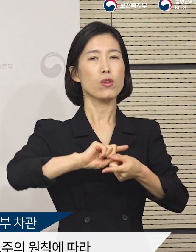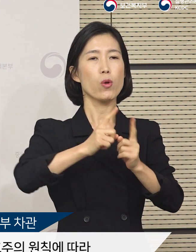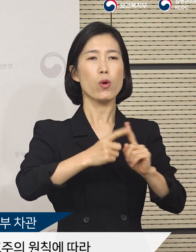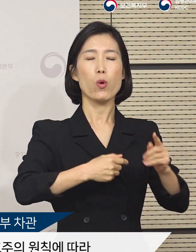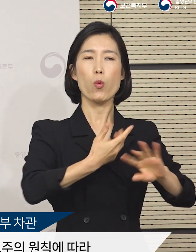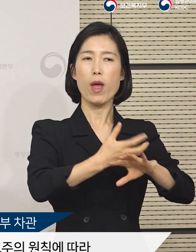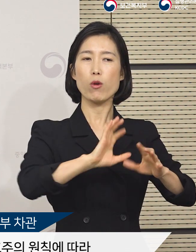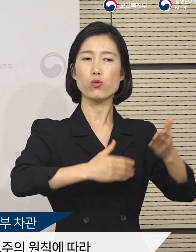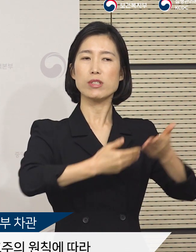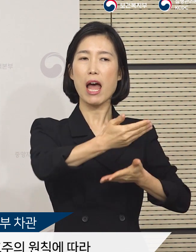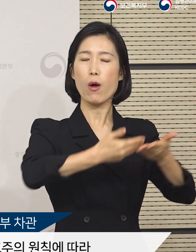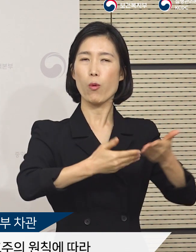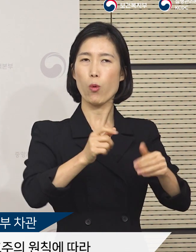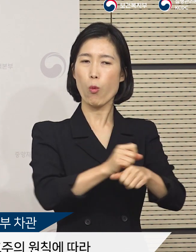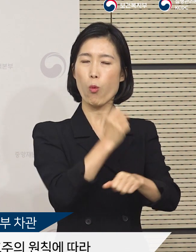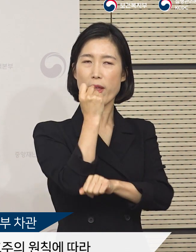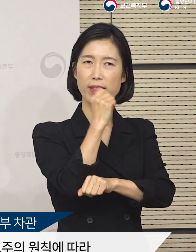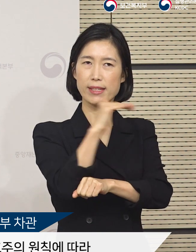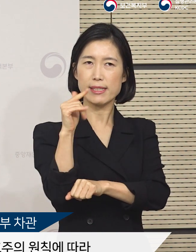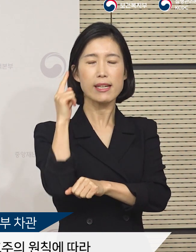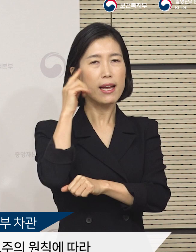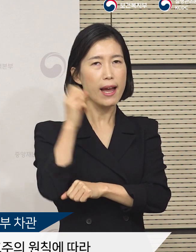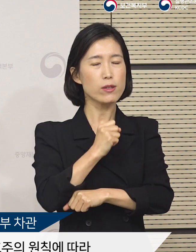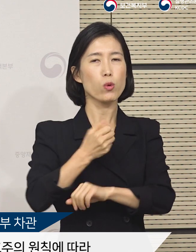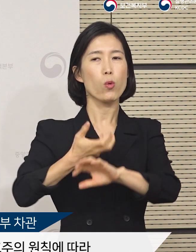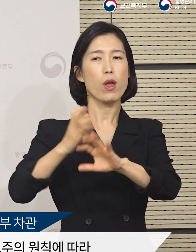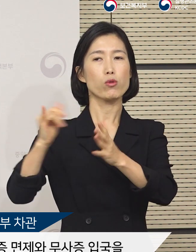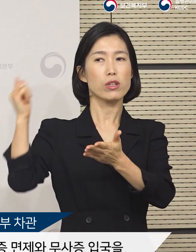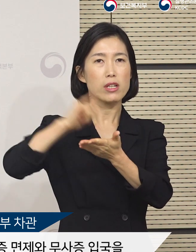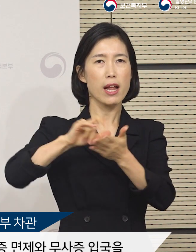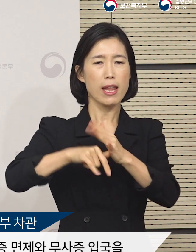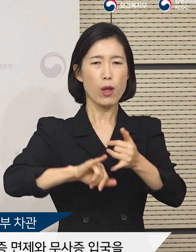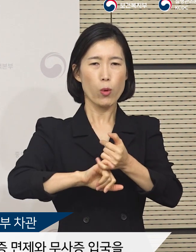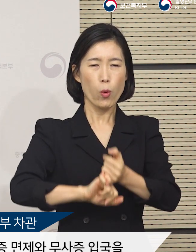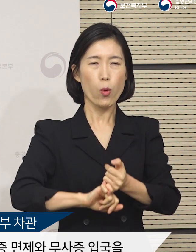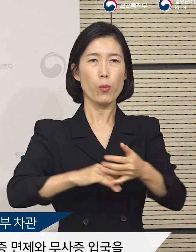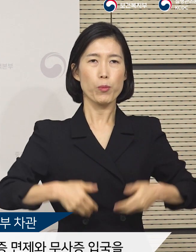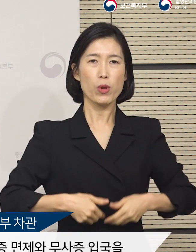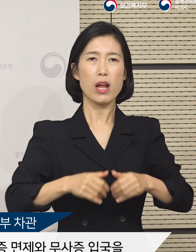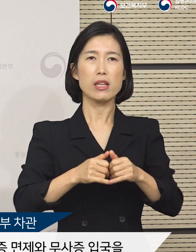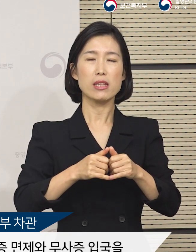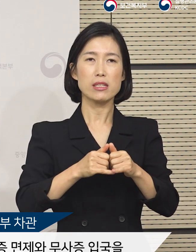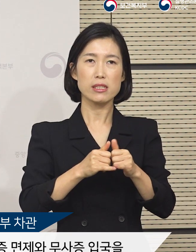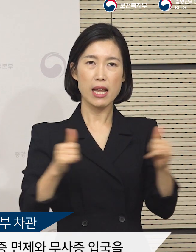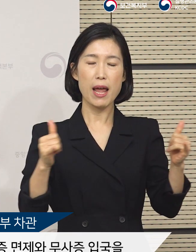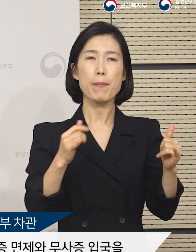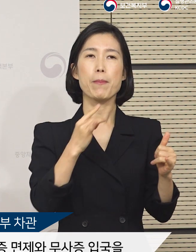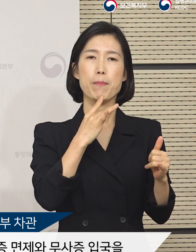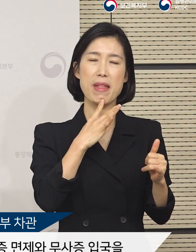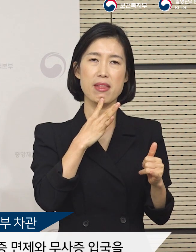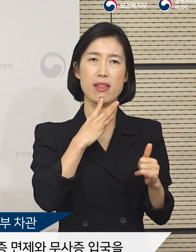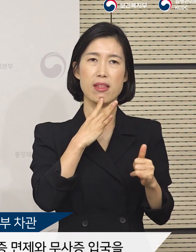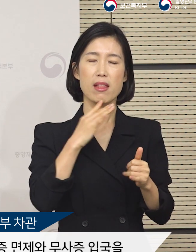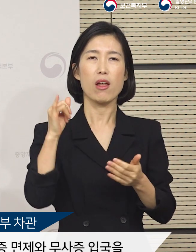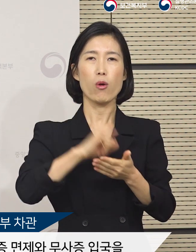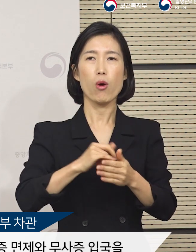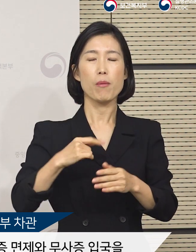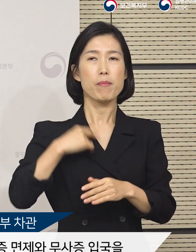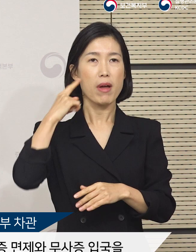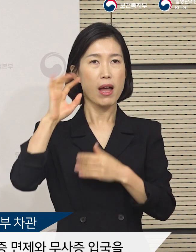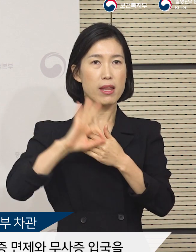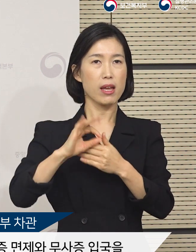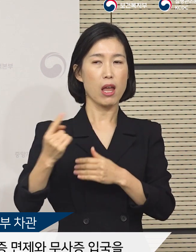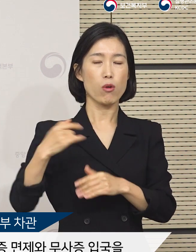외국인의 불효불급한 입국 제한을 강화하여 우리 국민의 입국을 금지하고 있는 국가들에 대하여